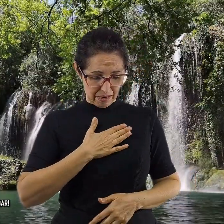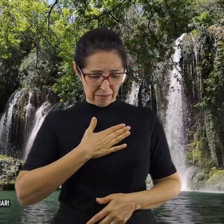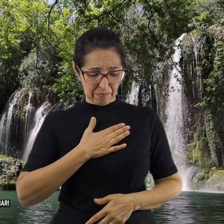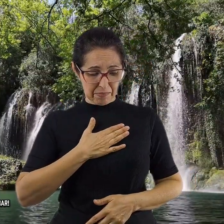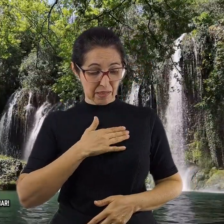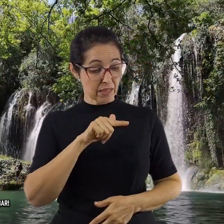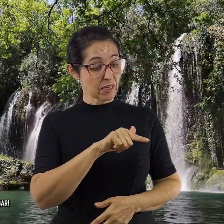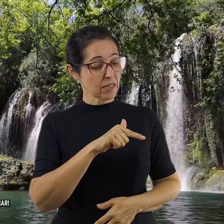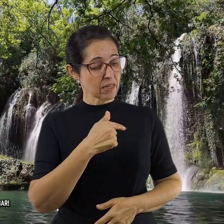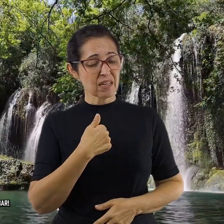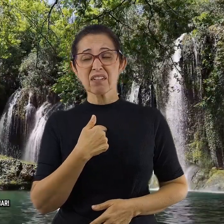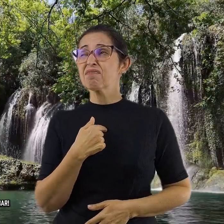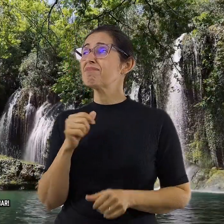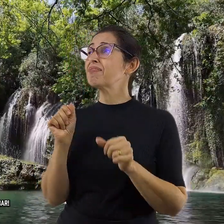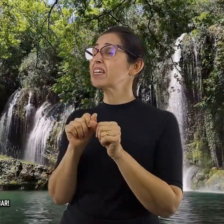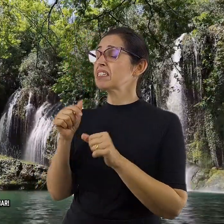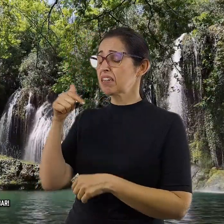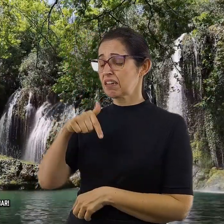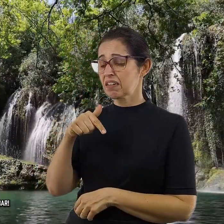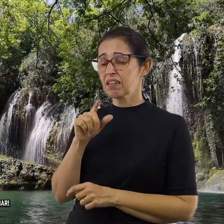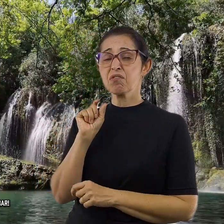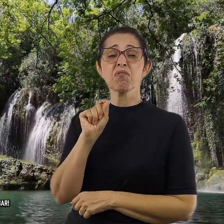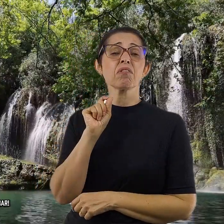o que fazes aqui ainda?